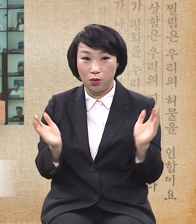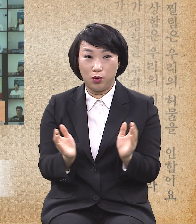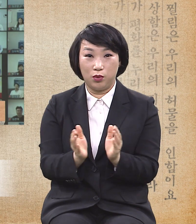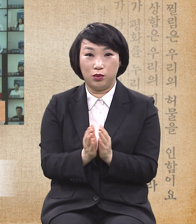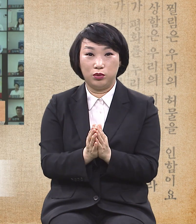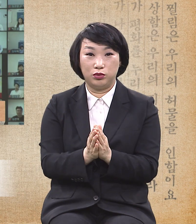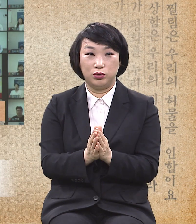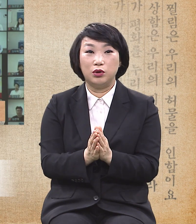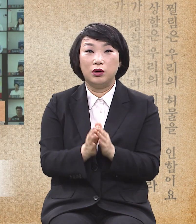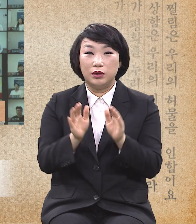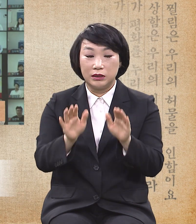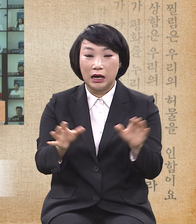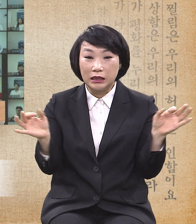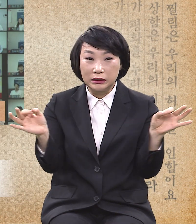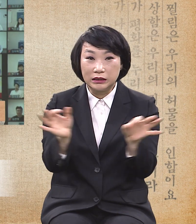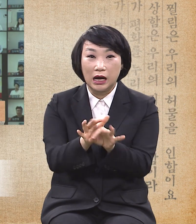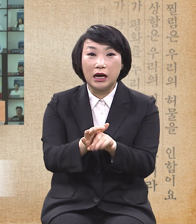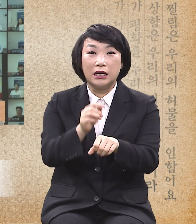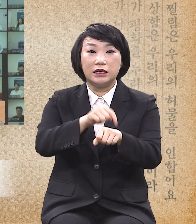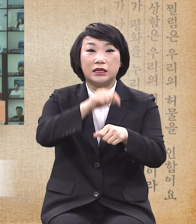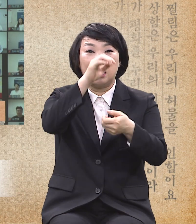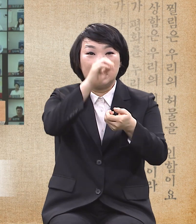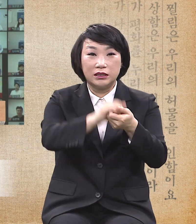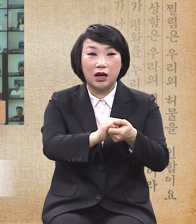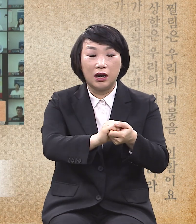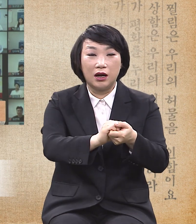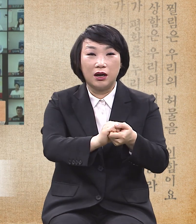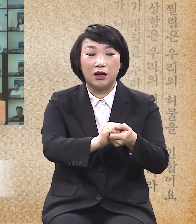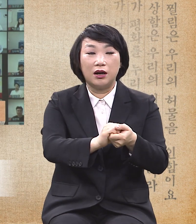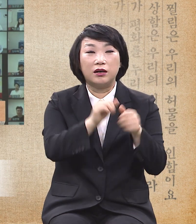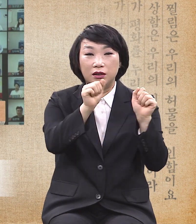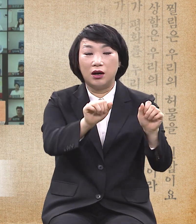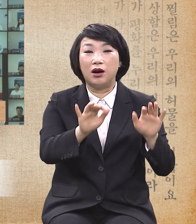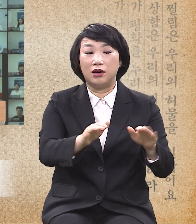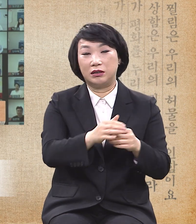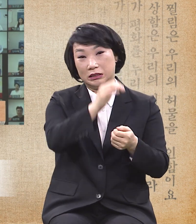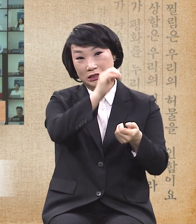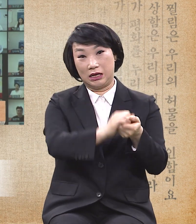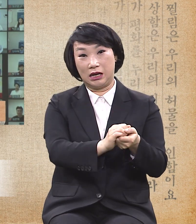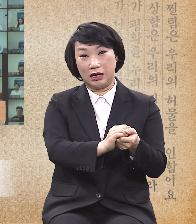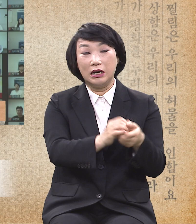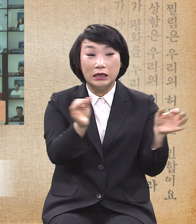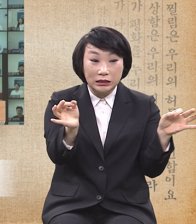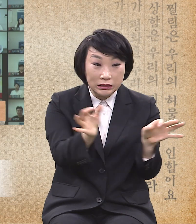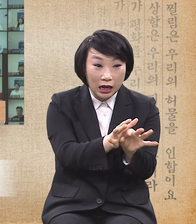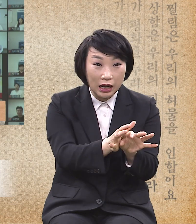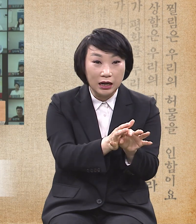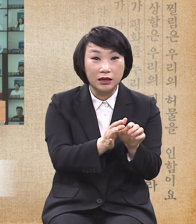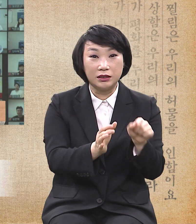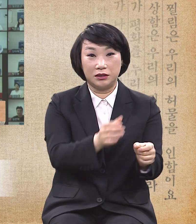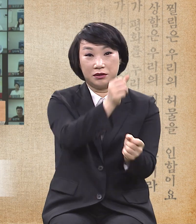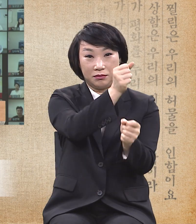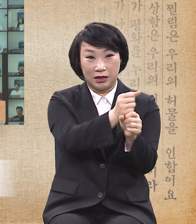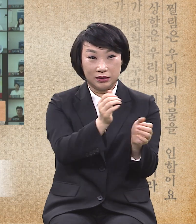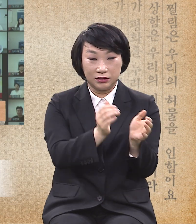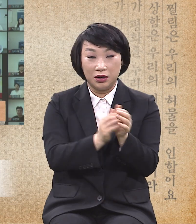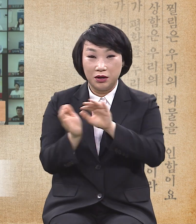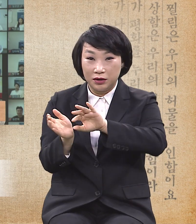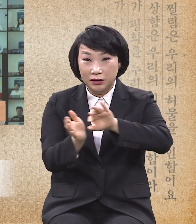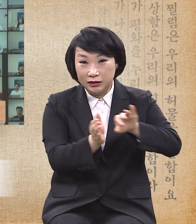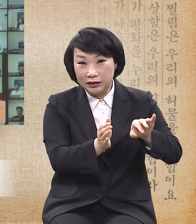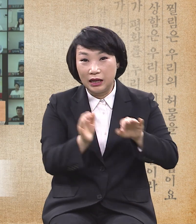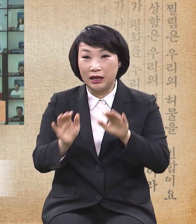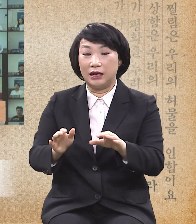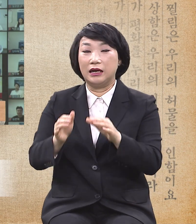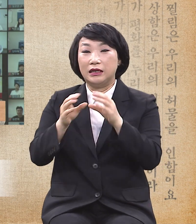다 없어질 시한적 존재에 제한된 것, 사라지는 존재이나